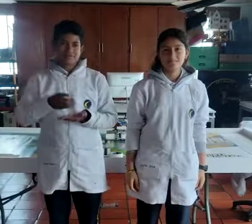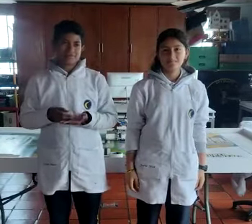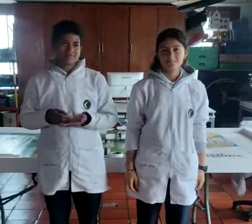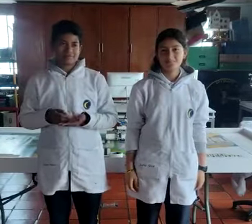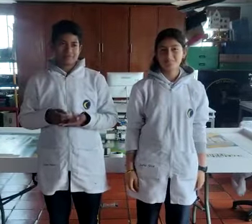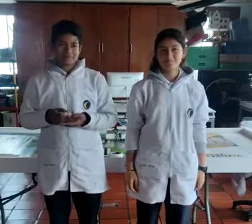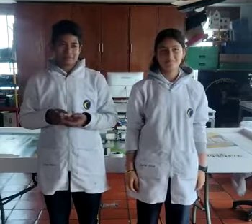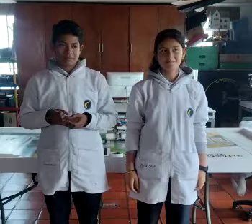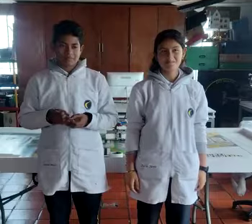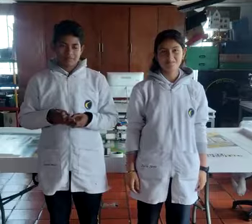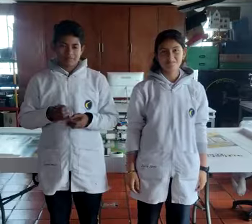Carne.